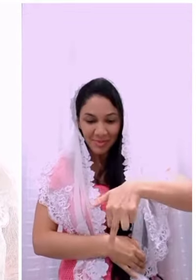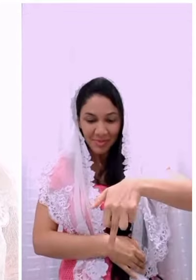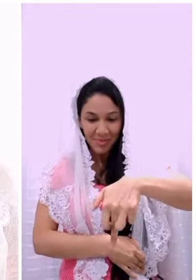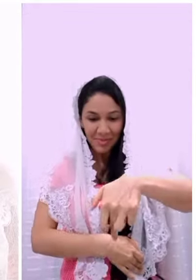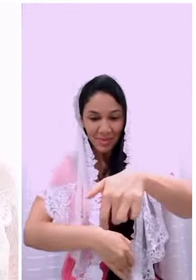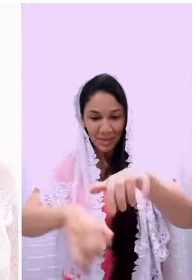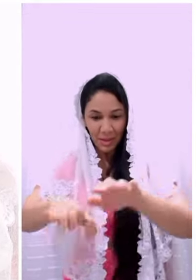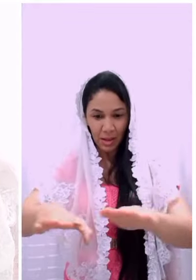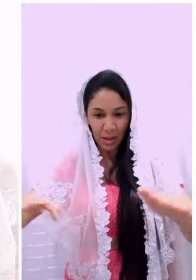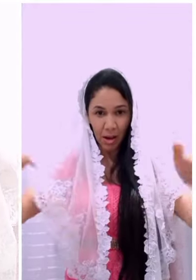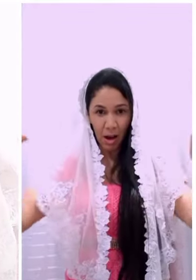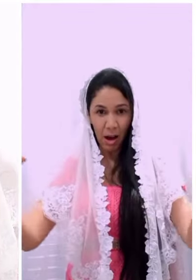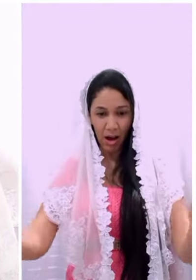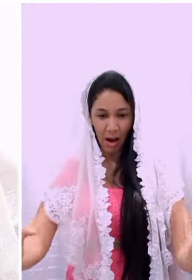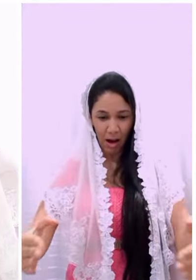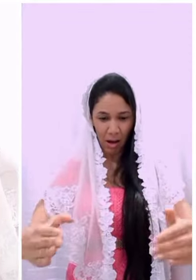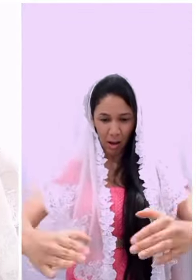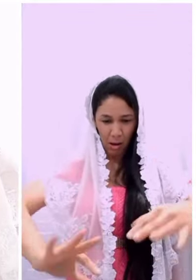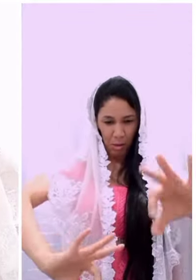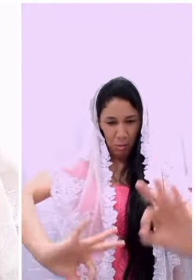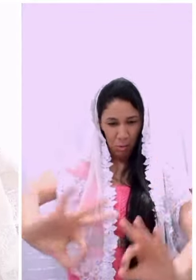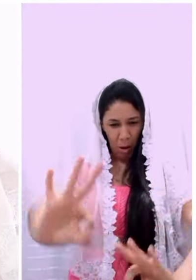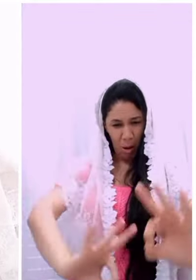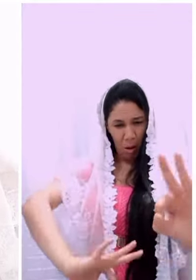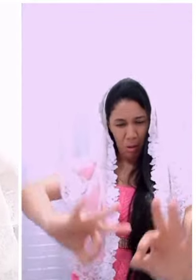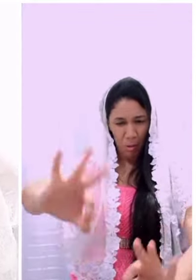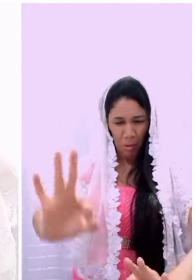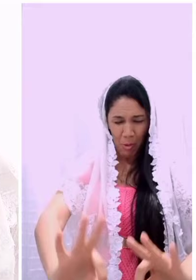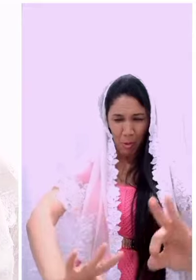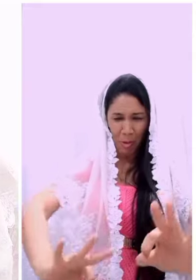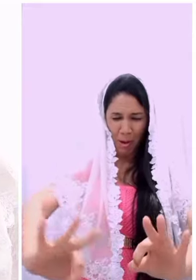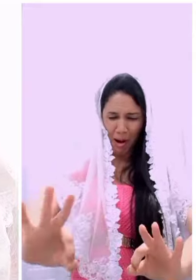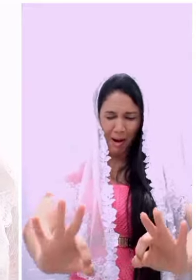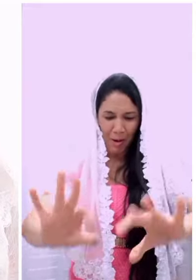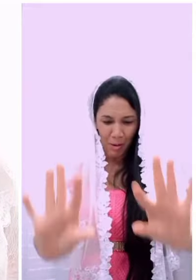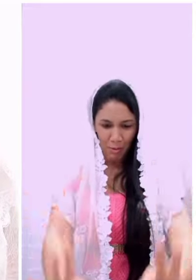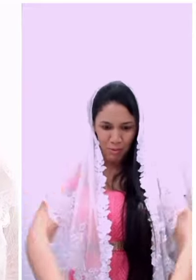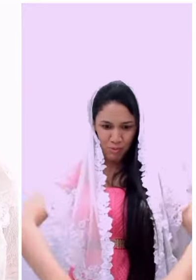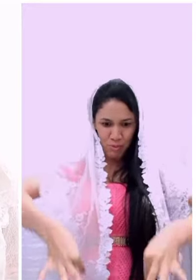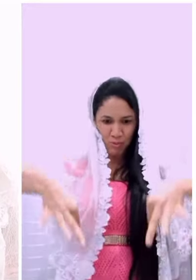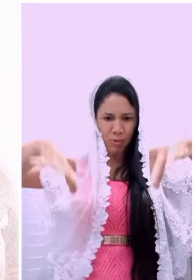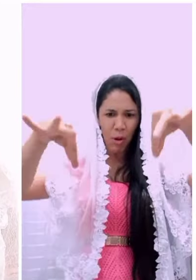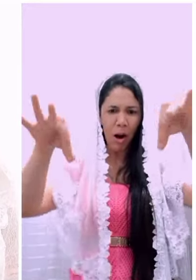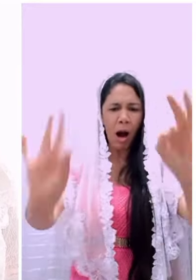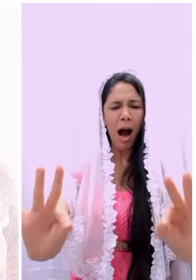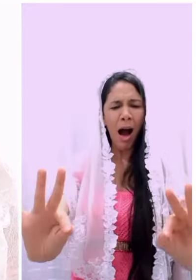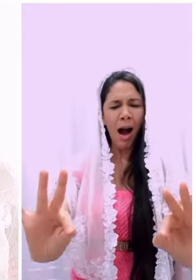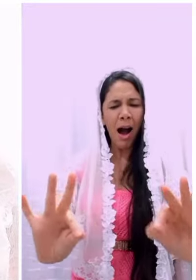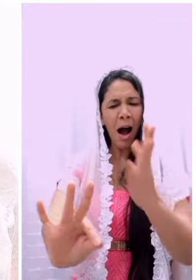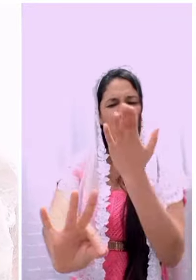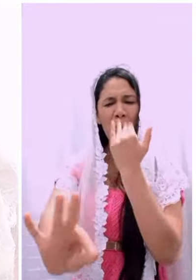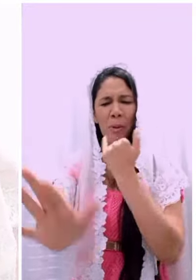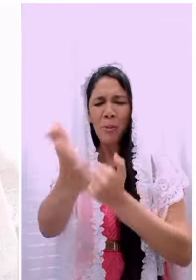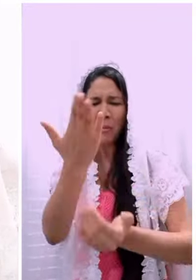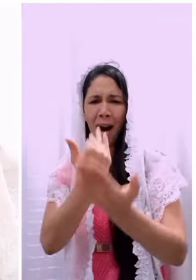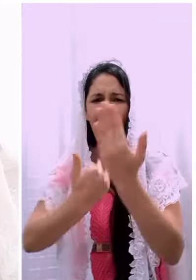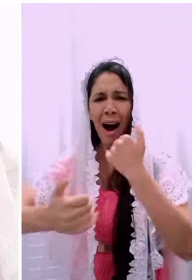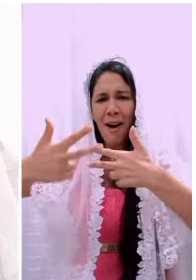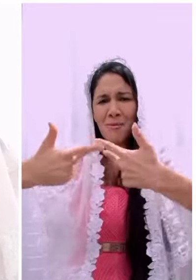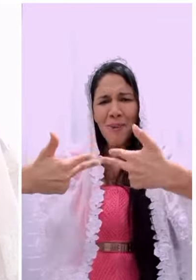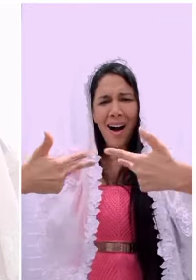estandarte em mim era o amor. Sustentai-me com passas, confortai-me com maçãs,